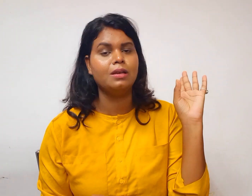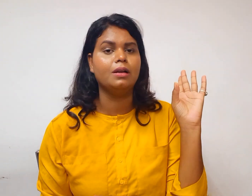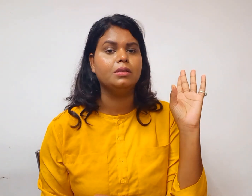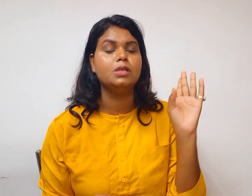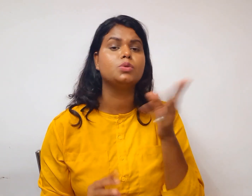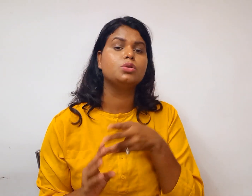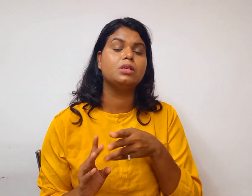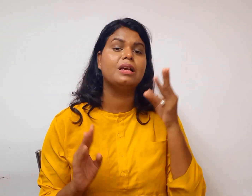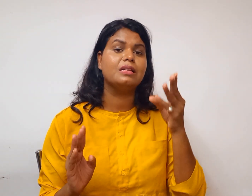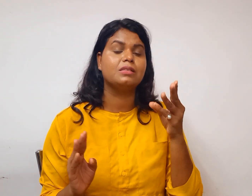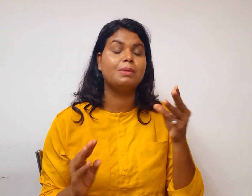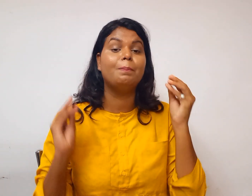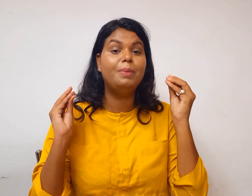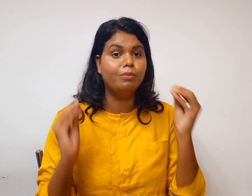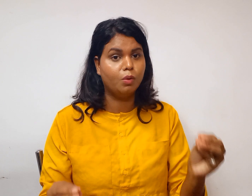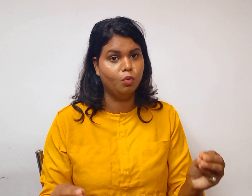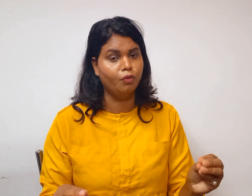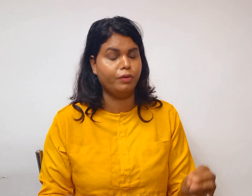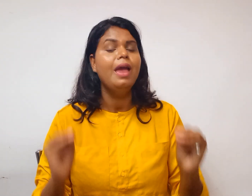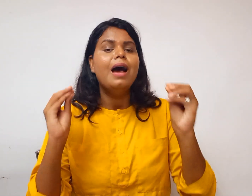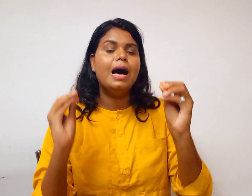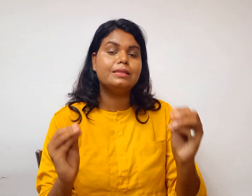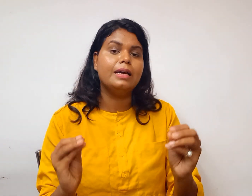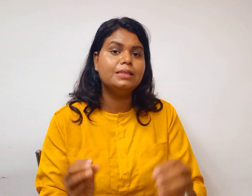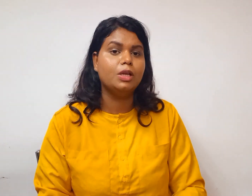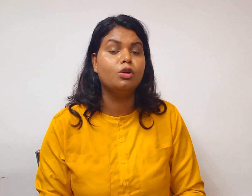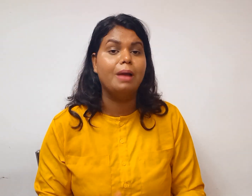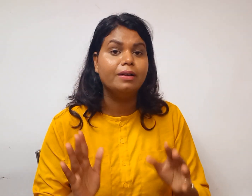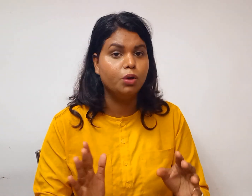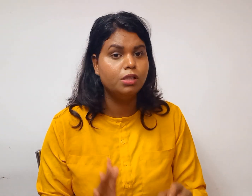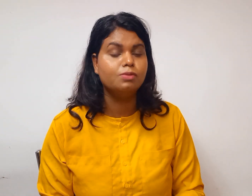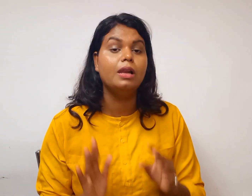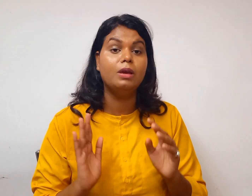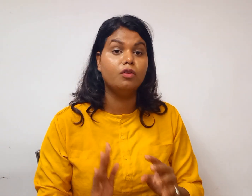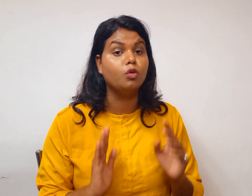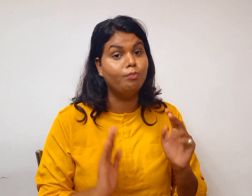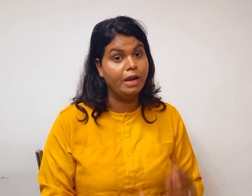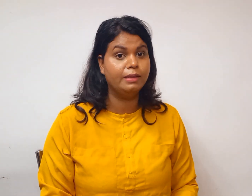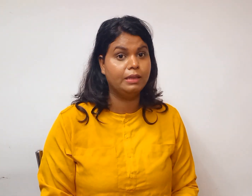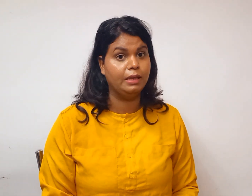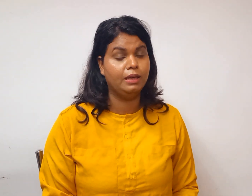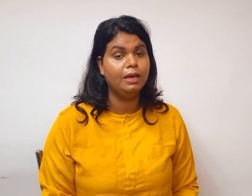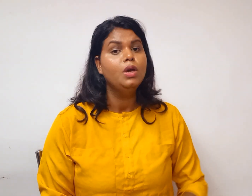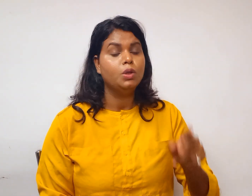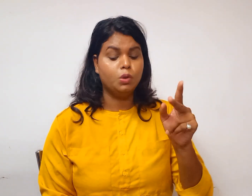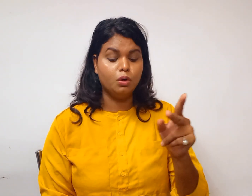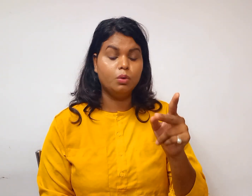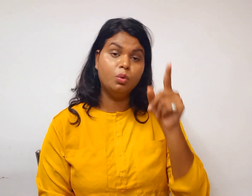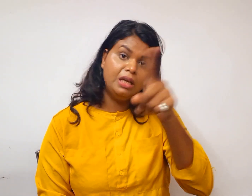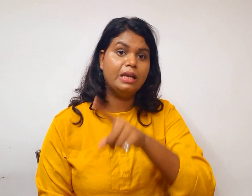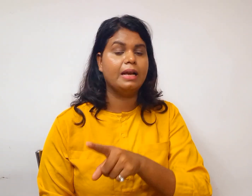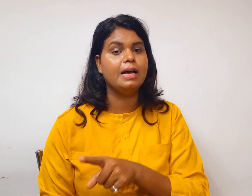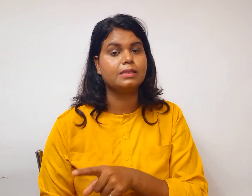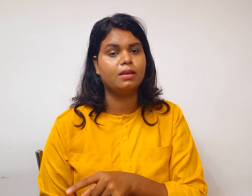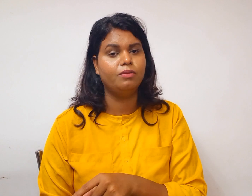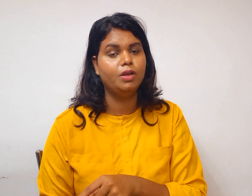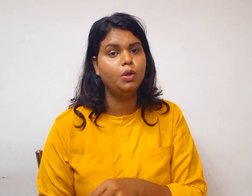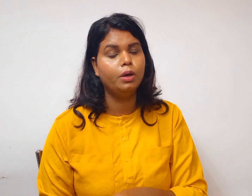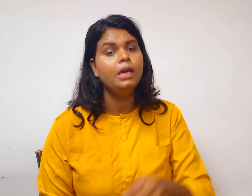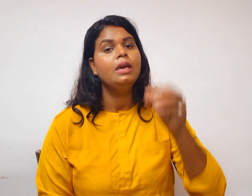कर देते हैं, सोचते हैं कि कस्टमर बेवकूफ़ है, आसानी से लोग मैकडोनल्ड्स वाले बेवकूफ़ बना देते होंगे। तो उन्हीं के लिए खास करके वीडियो है कि